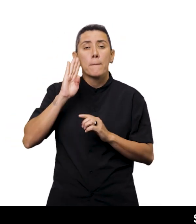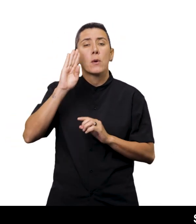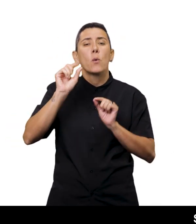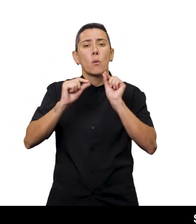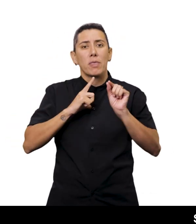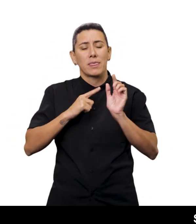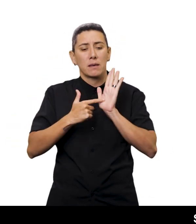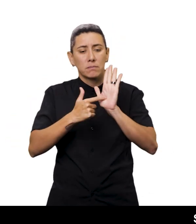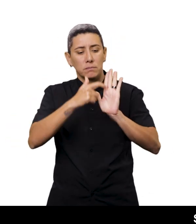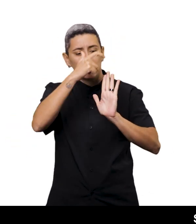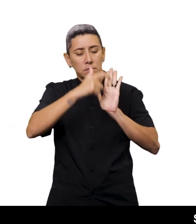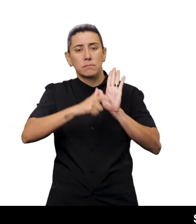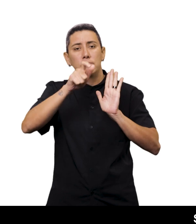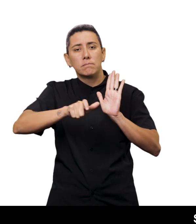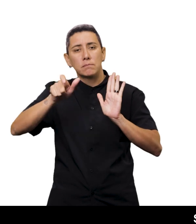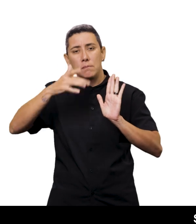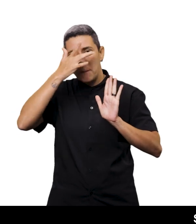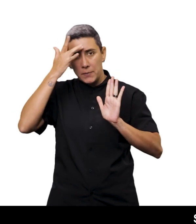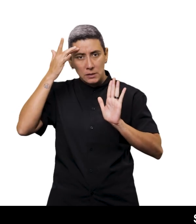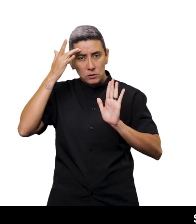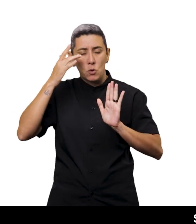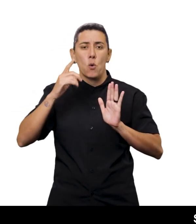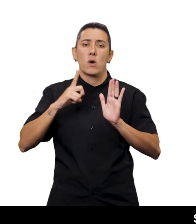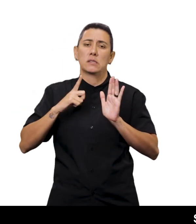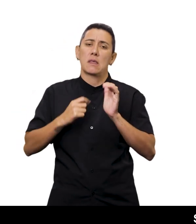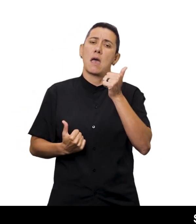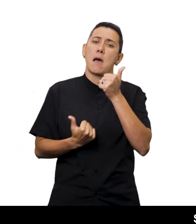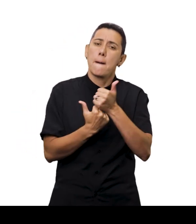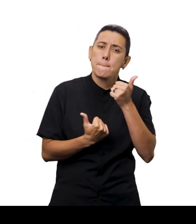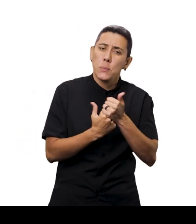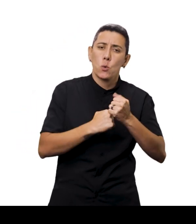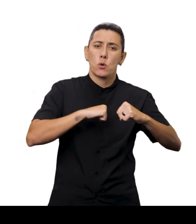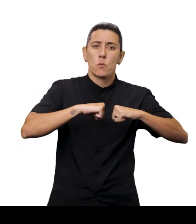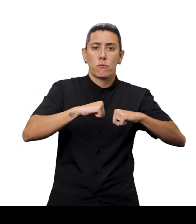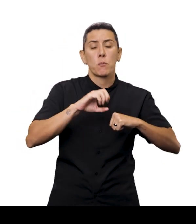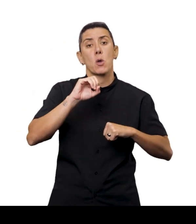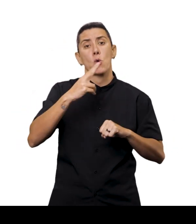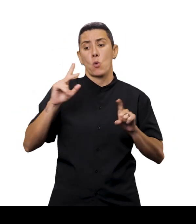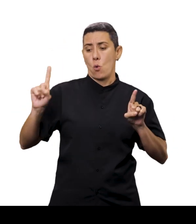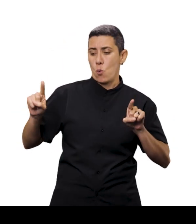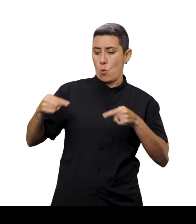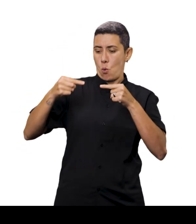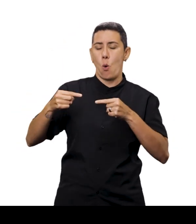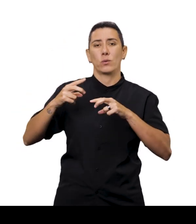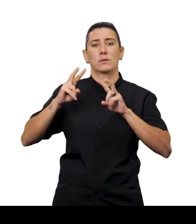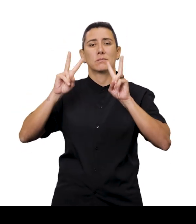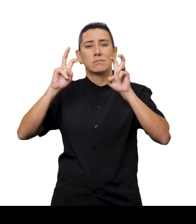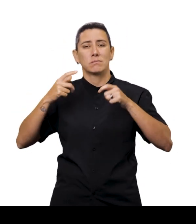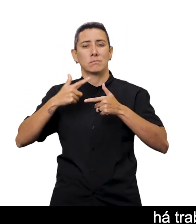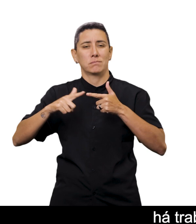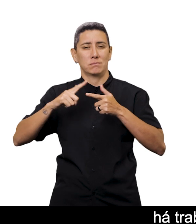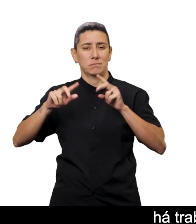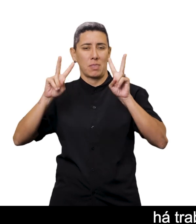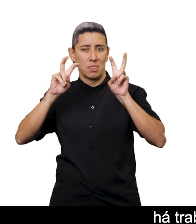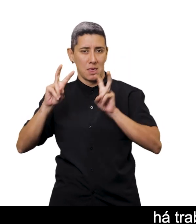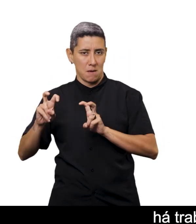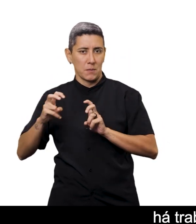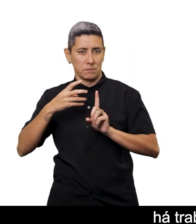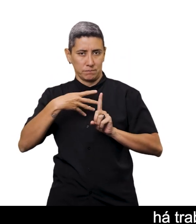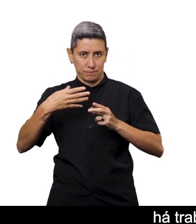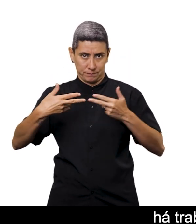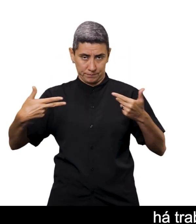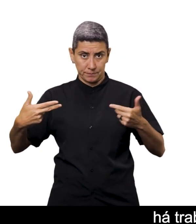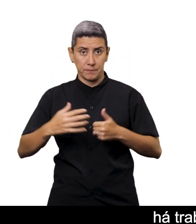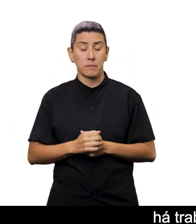sejam elas apoiadoras ou adversárias de suas causas. Por isso que, neste núcleo, há trabalhos